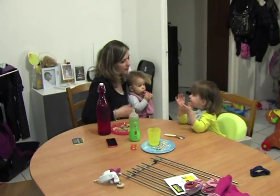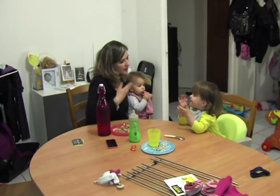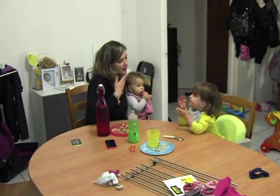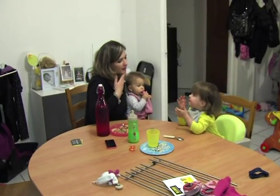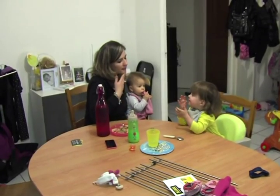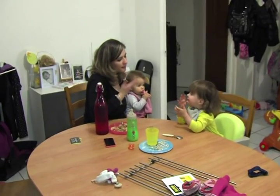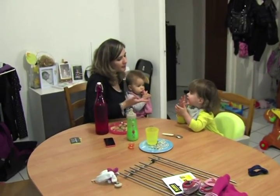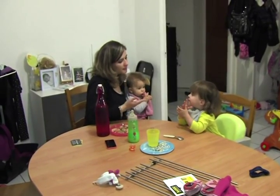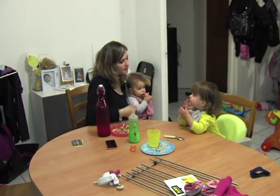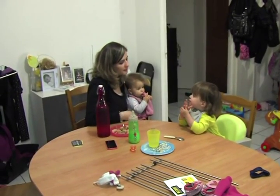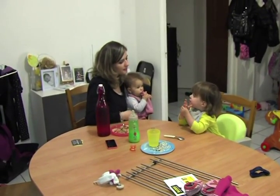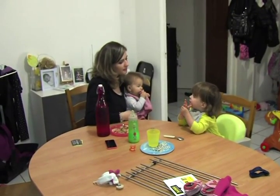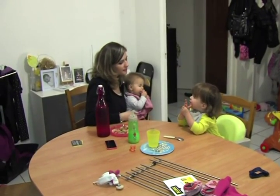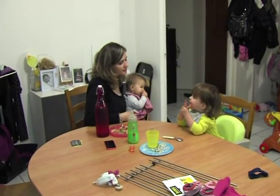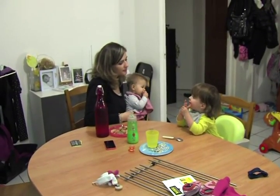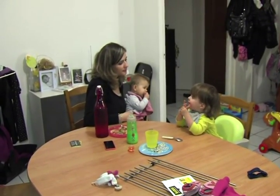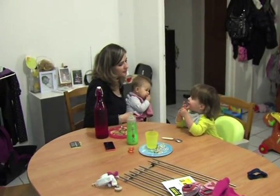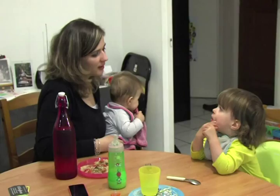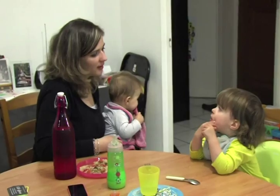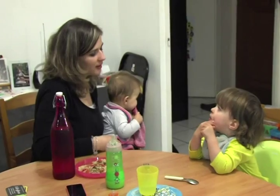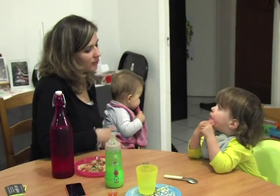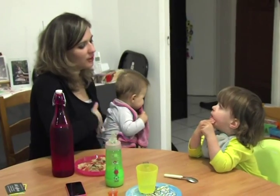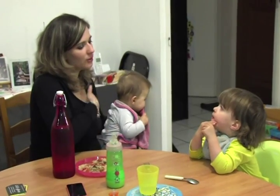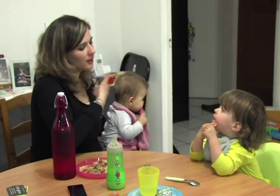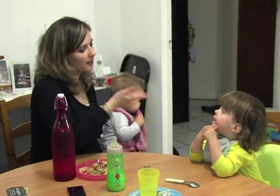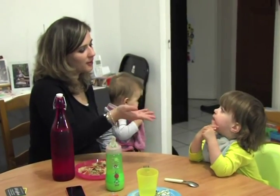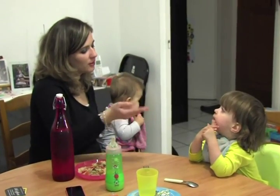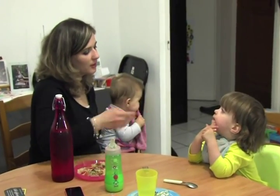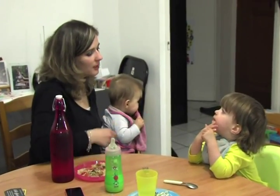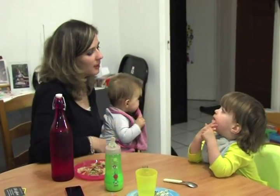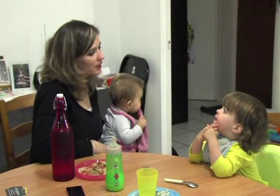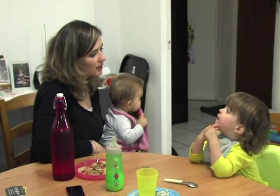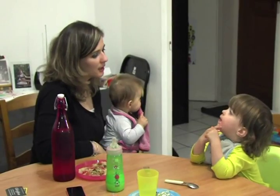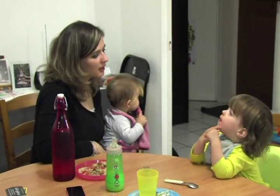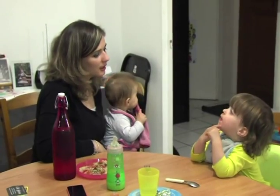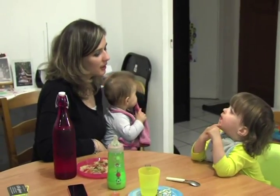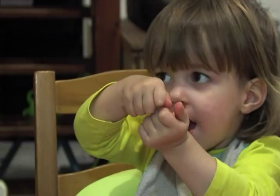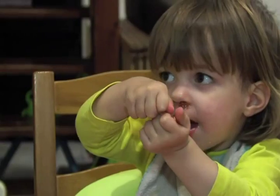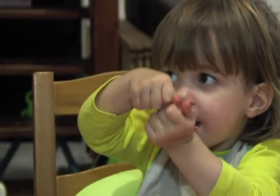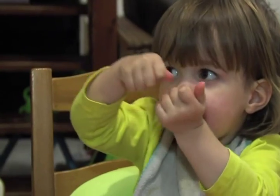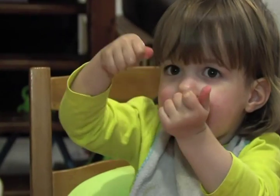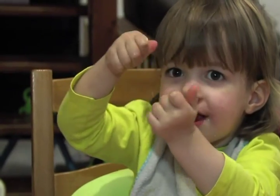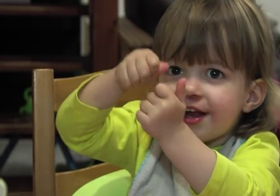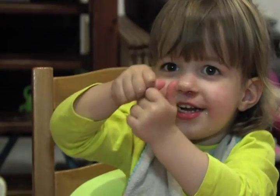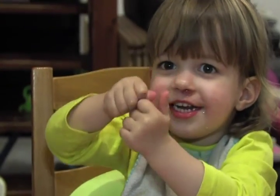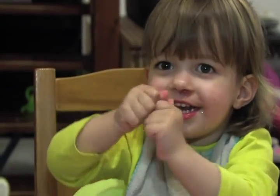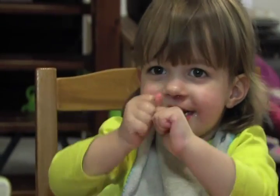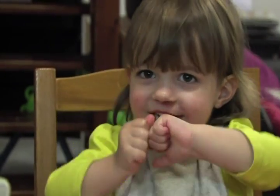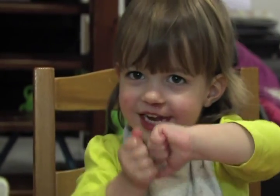Ses proches pensent justement que c'est une erreur. Pour eux, la langue des signes est la cause du retard de parole chez Alice. L'enfant ne ferait pas